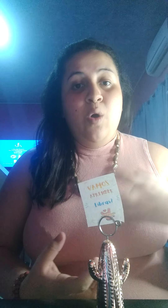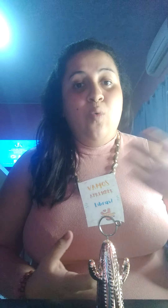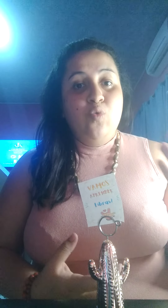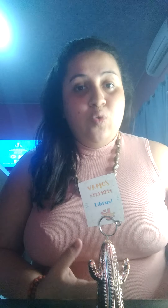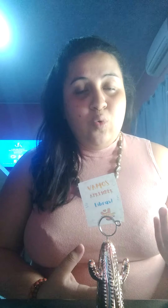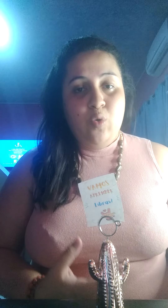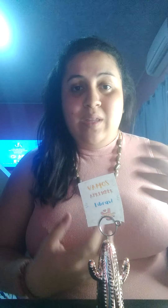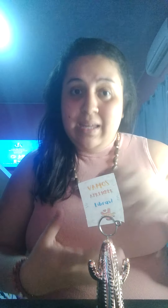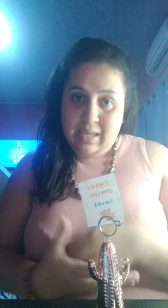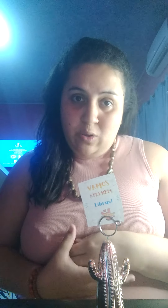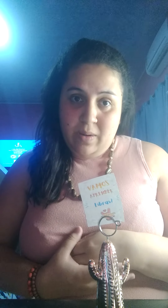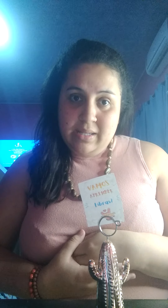um surdo daqui do Brasil,